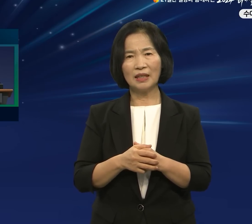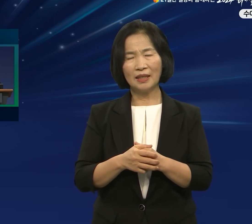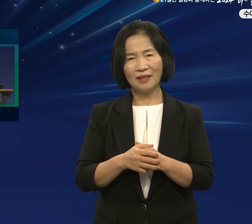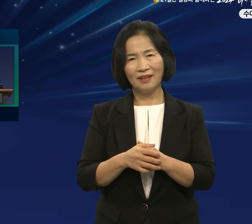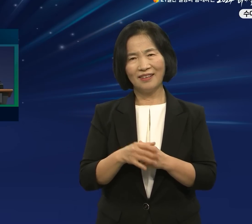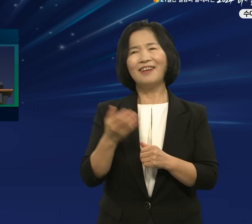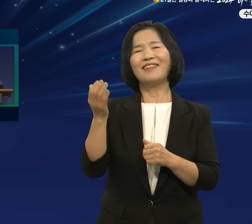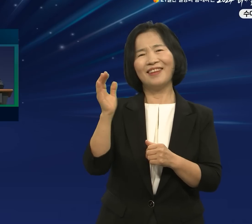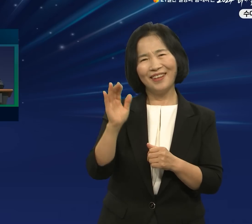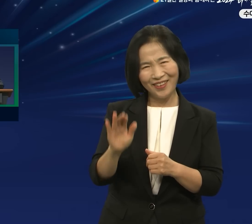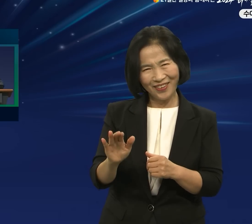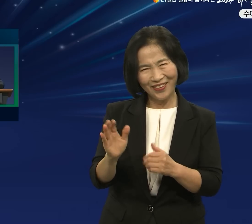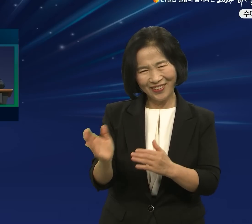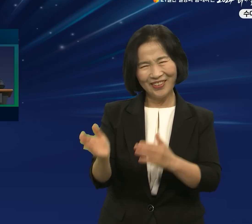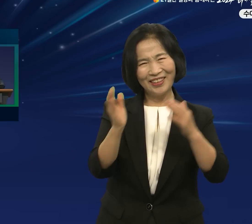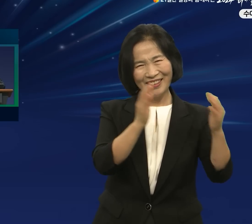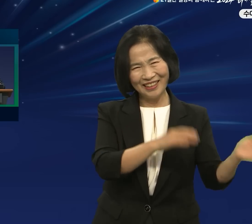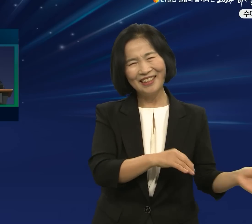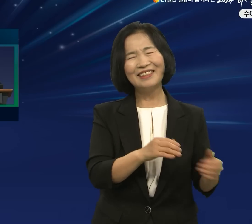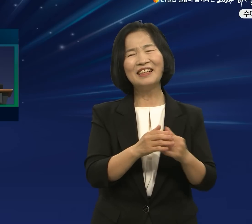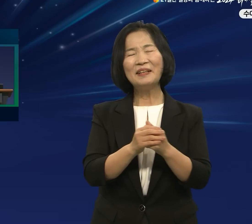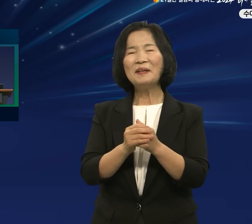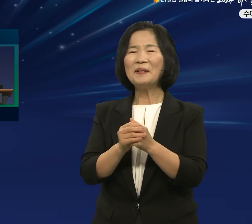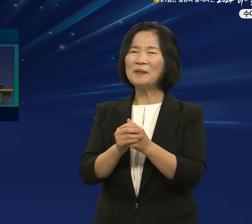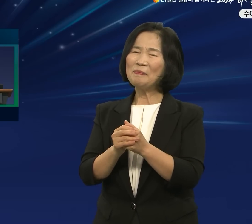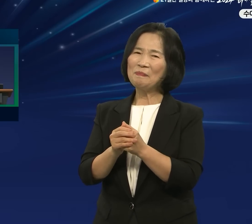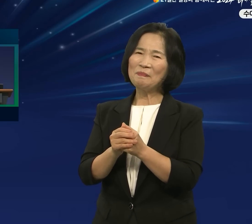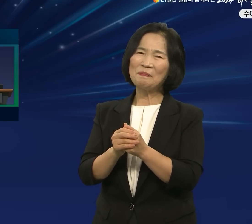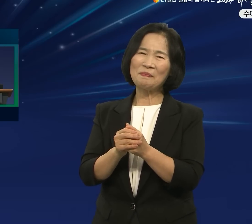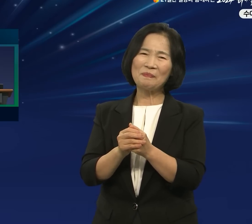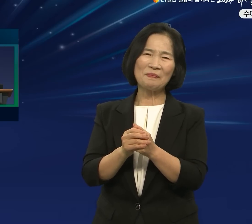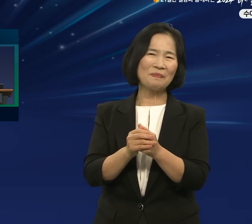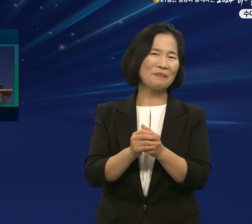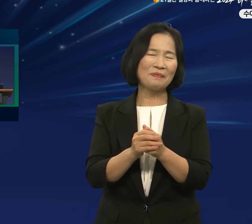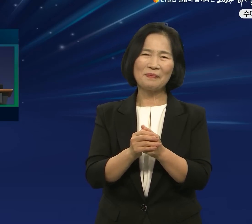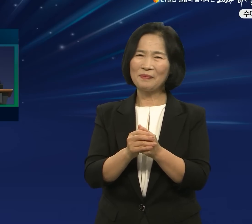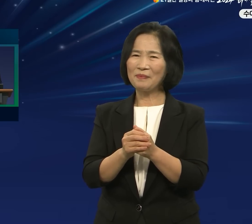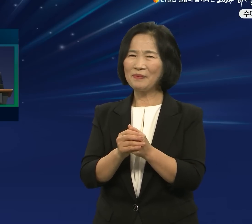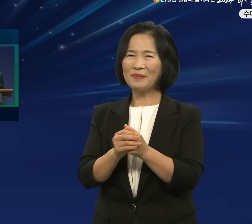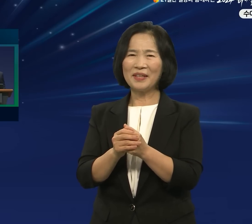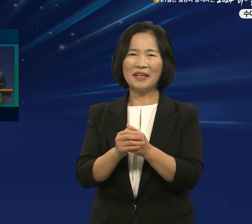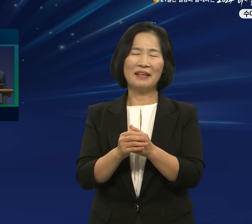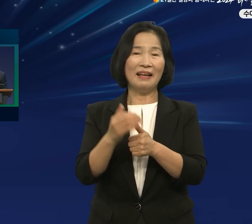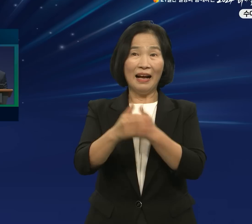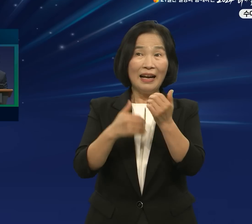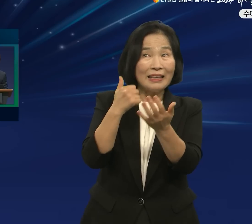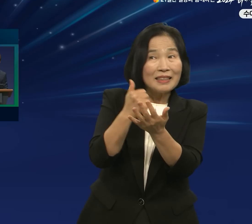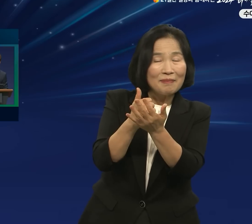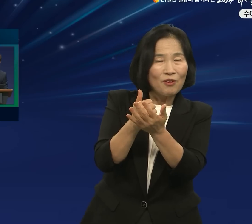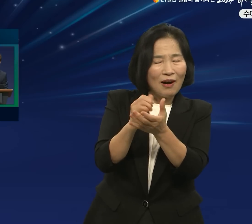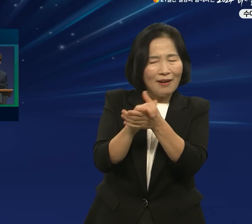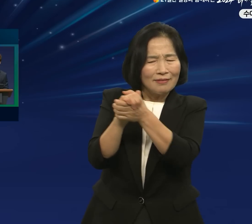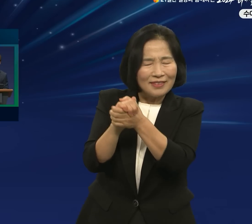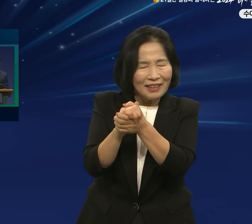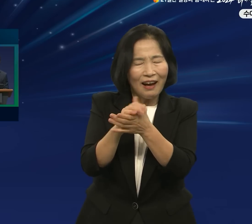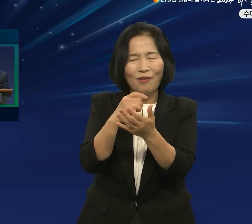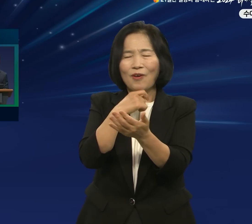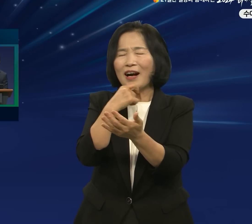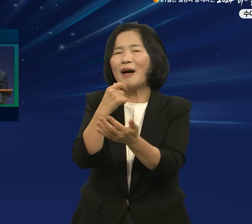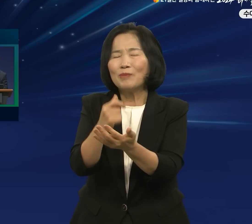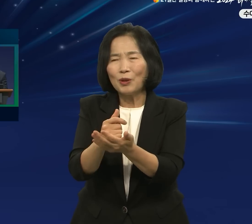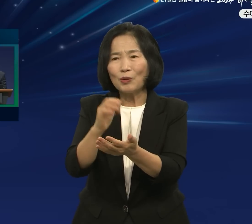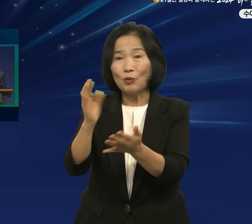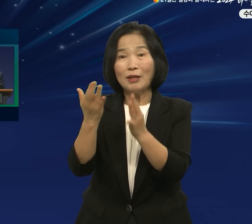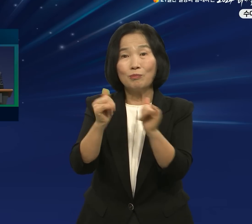그런데 말입니다, 하나님께 감동된 돕는 분들이 계셨습니다. 월 5만